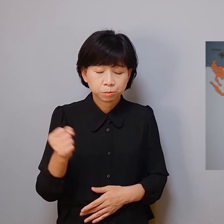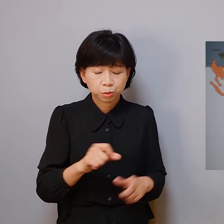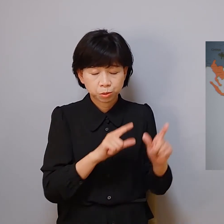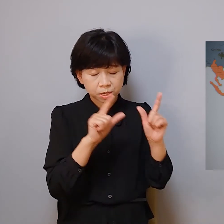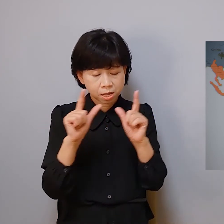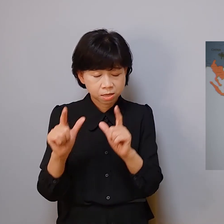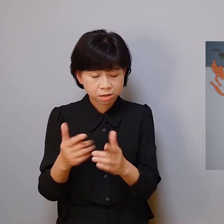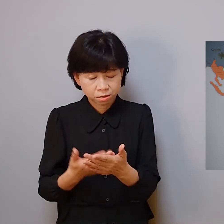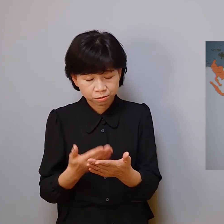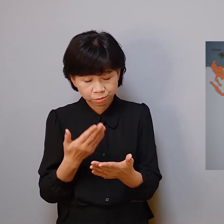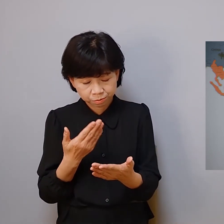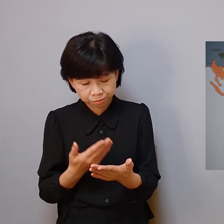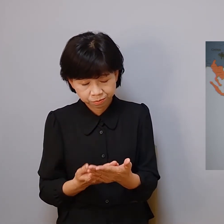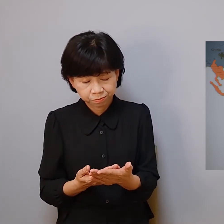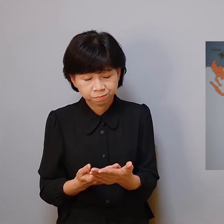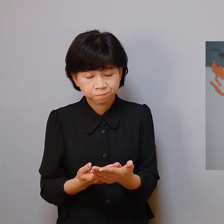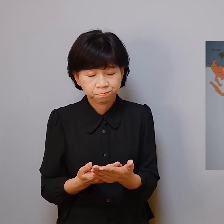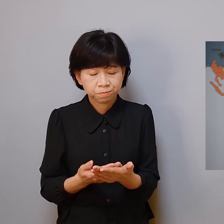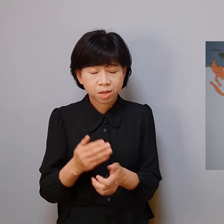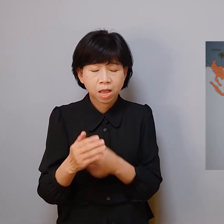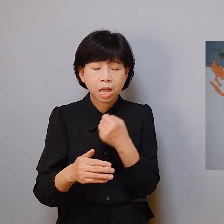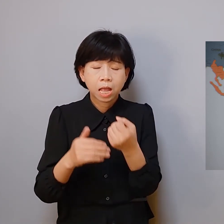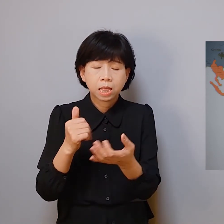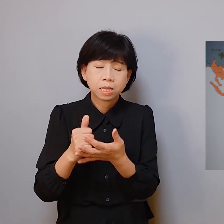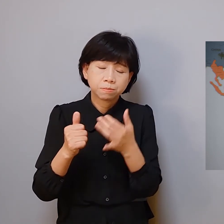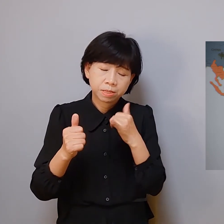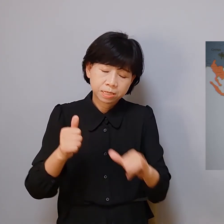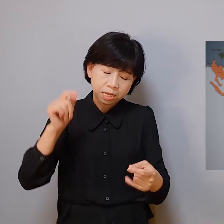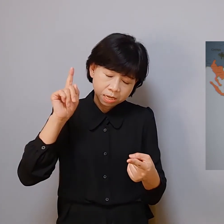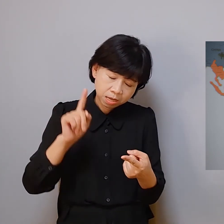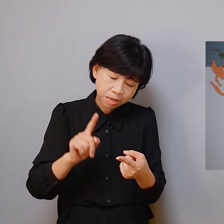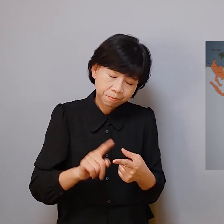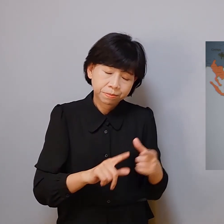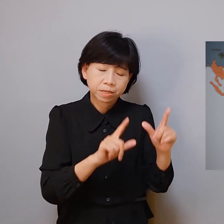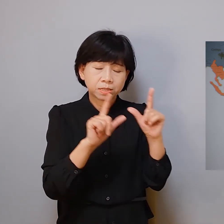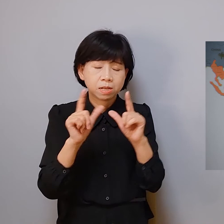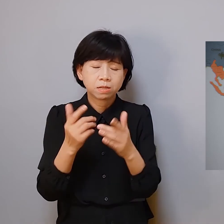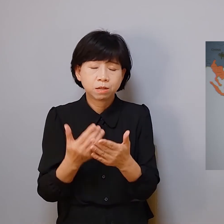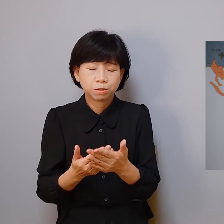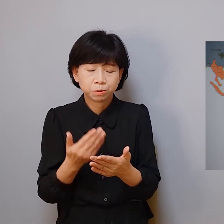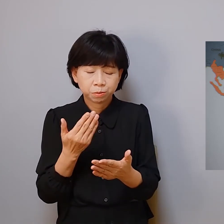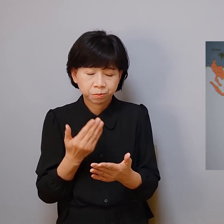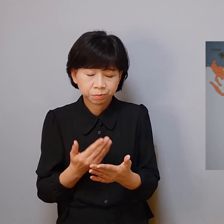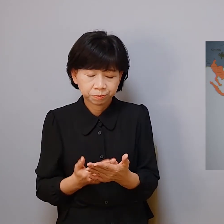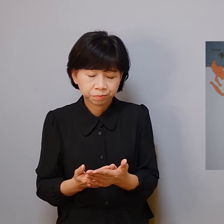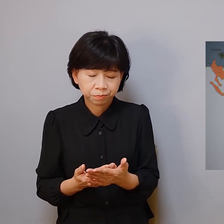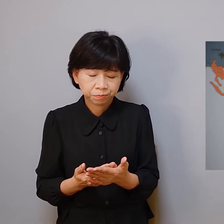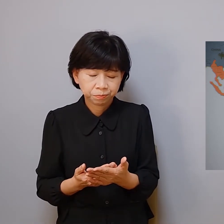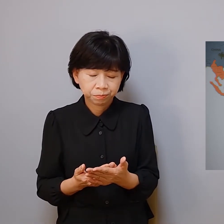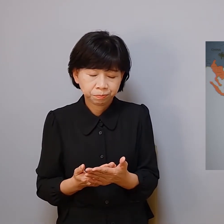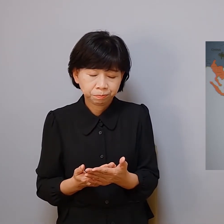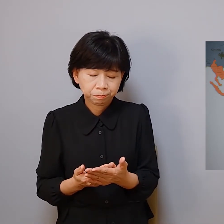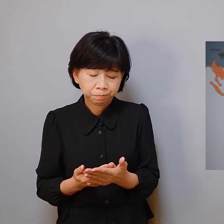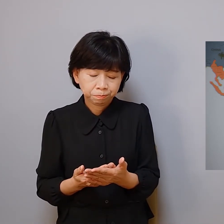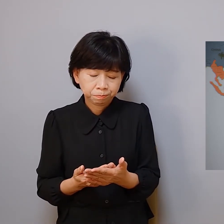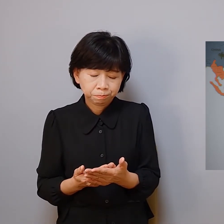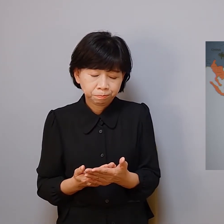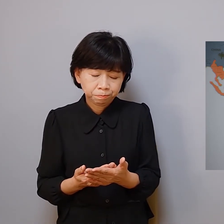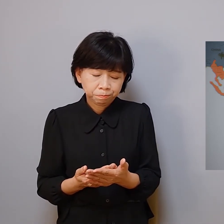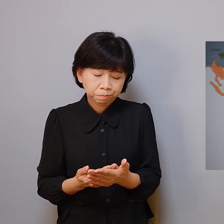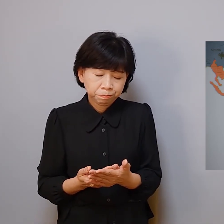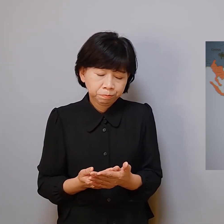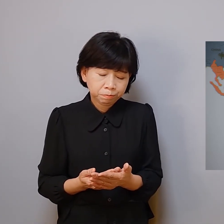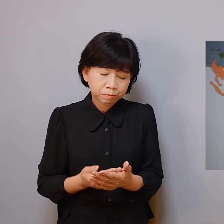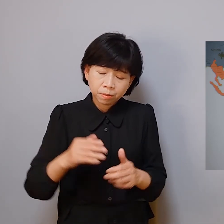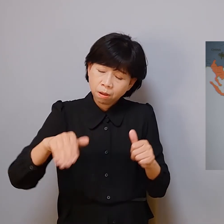믿음으로 살아가게 하여 주시옵소서. 하나님의 자녀답게 살아가게 하여 주시옵소서.